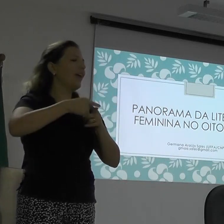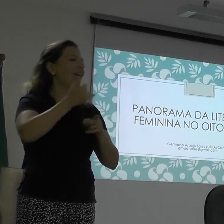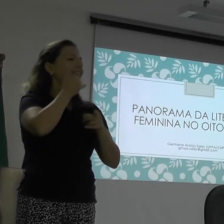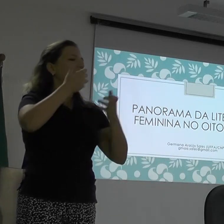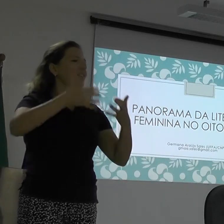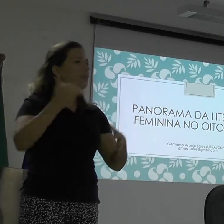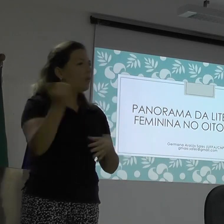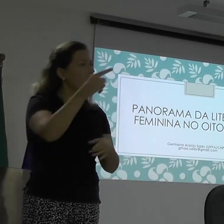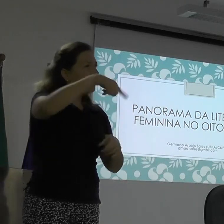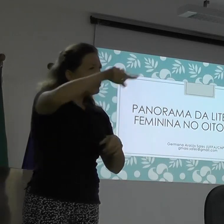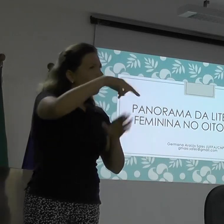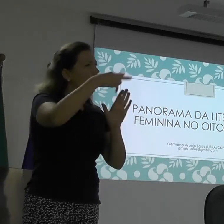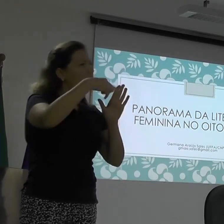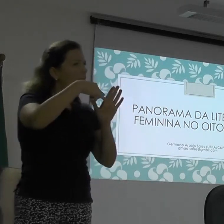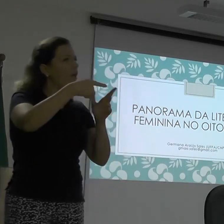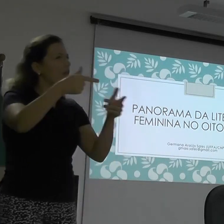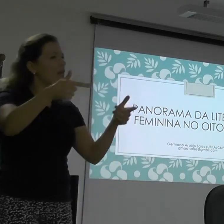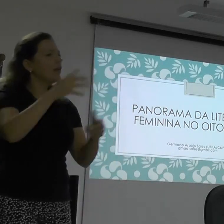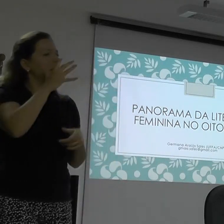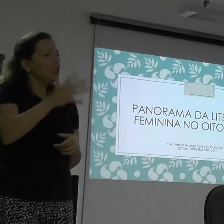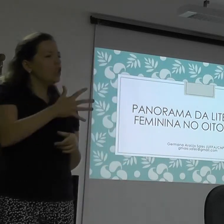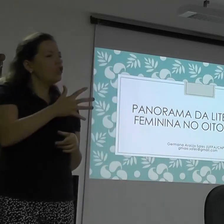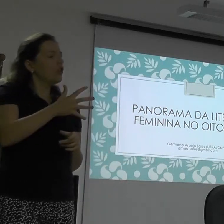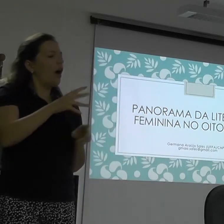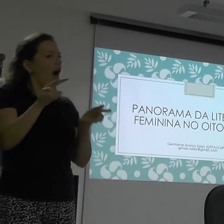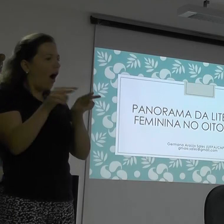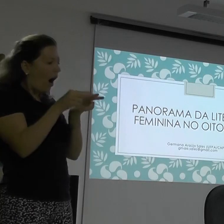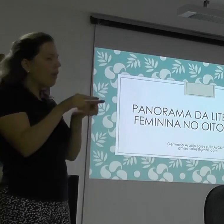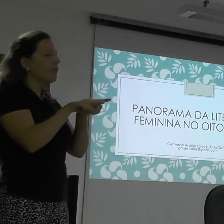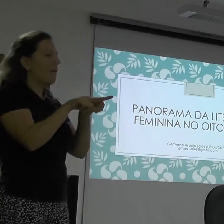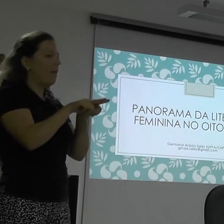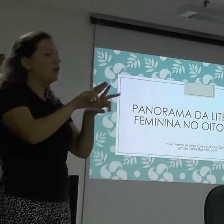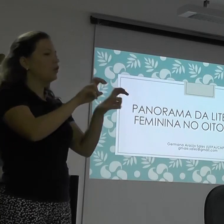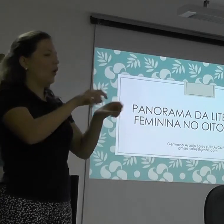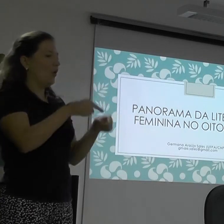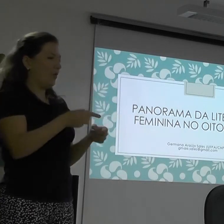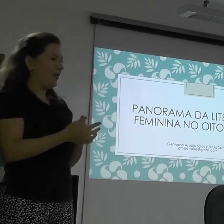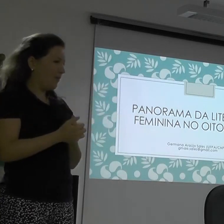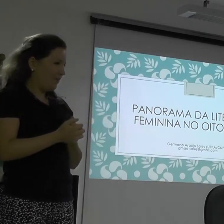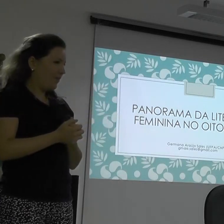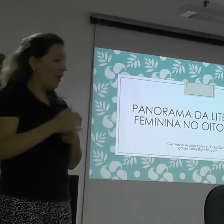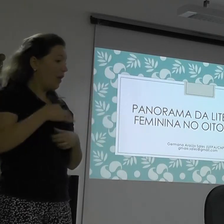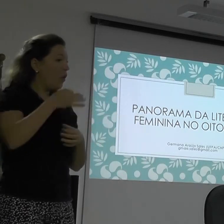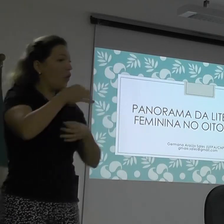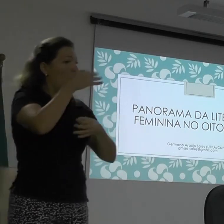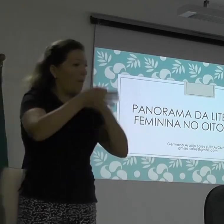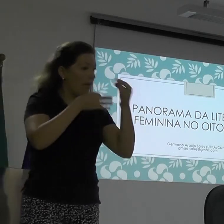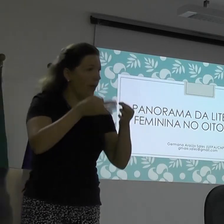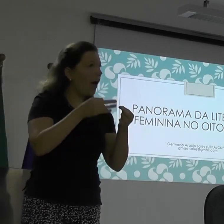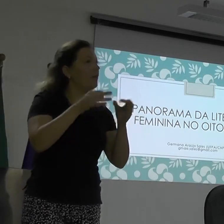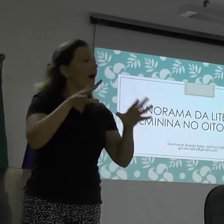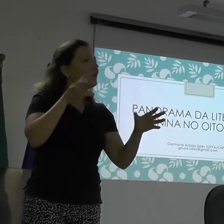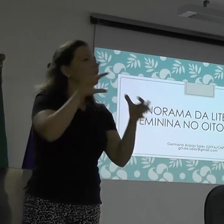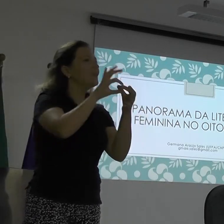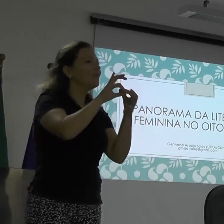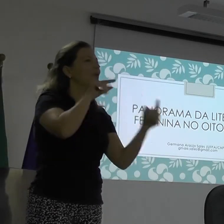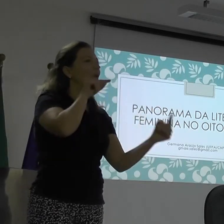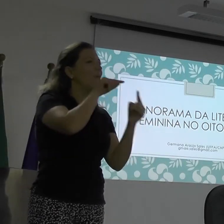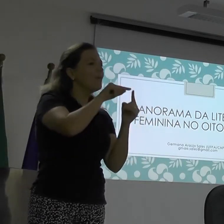visão crítica. E aí eu acho que esse meu comentário também vai um pouco para o estudo das fontes primárias.